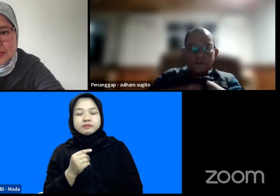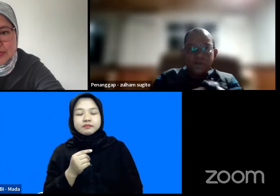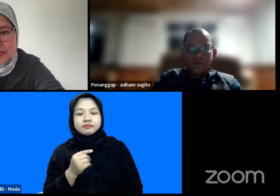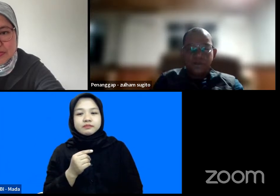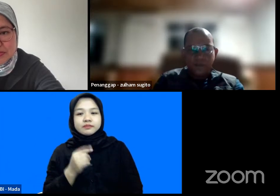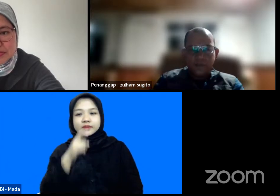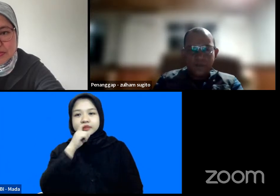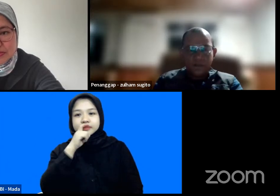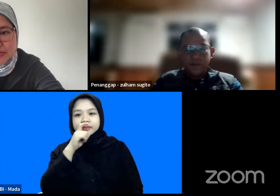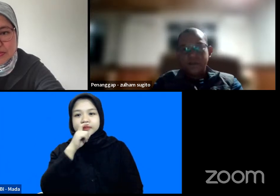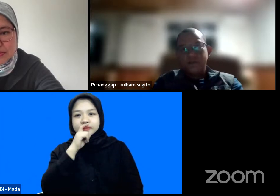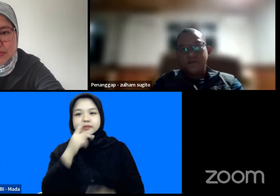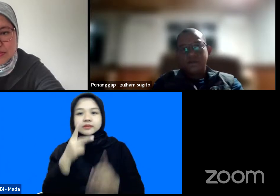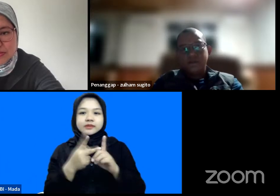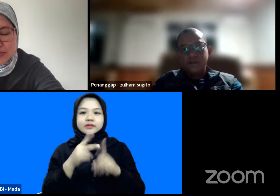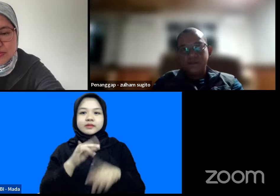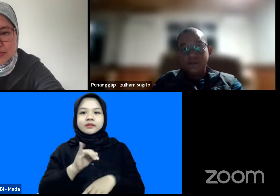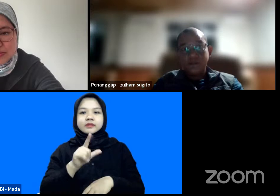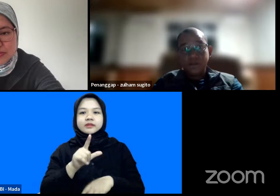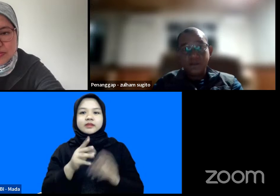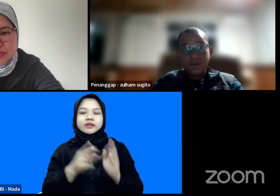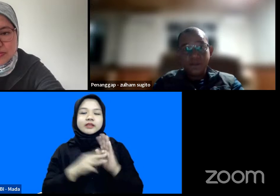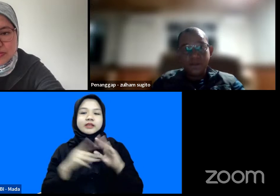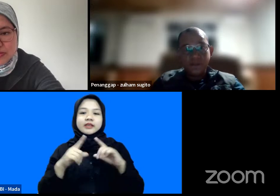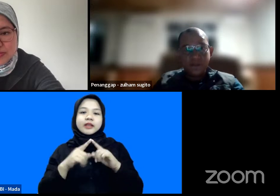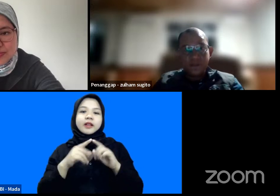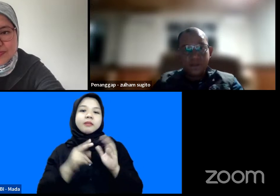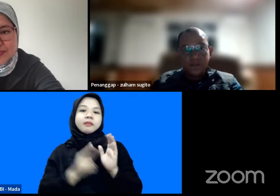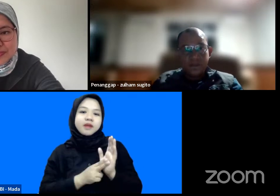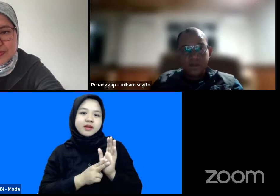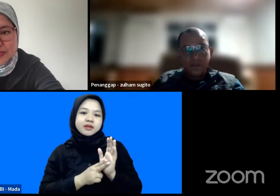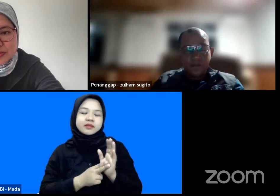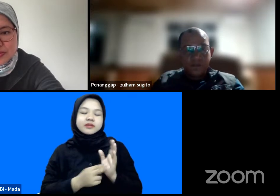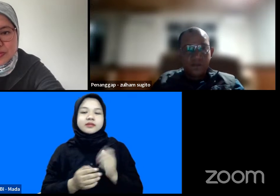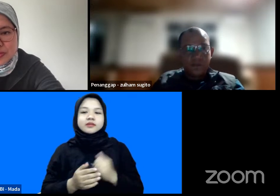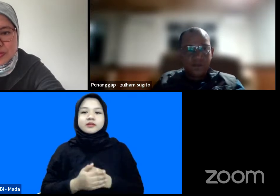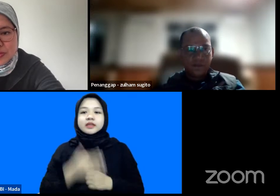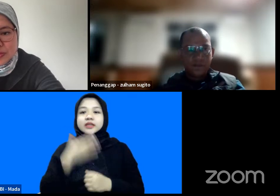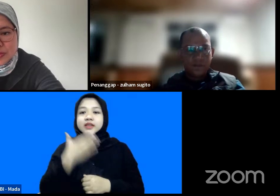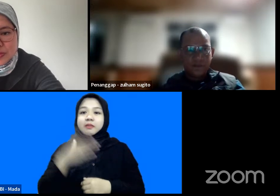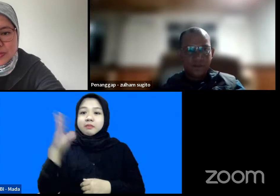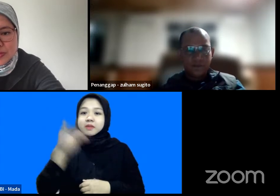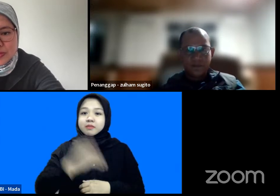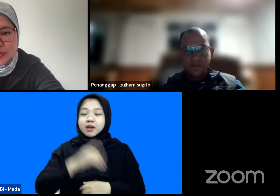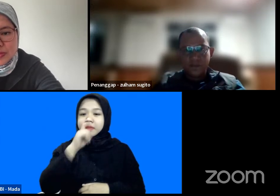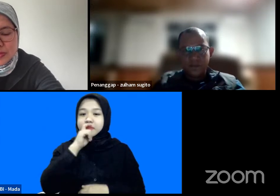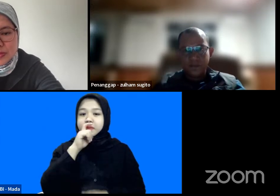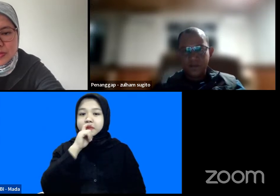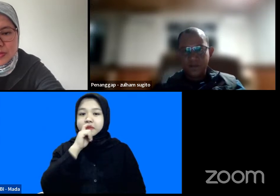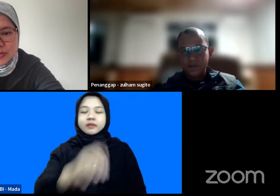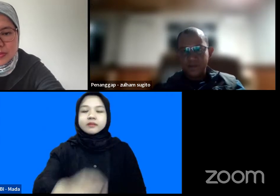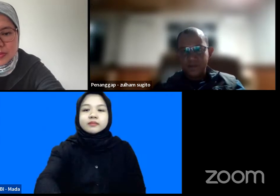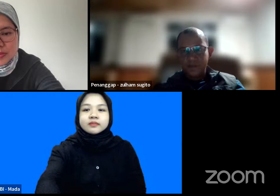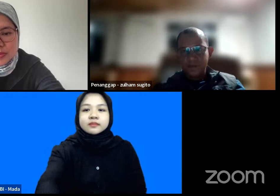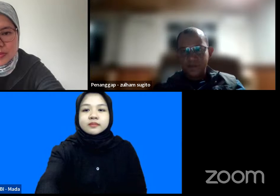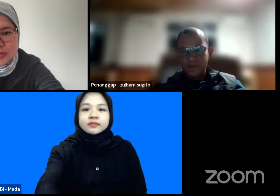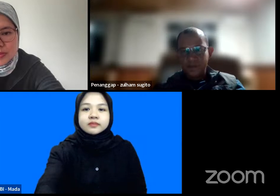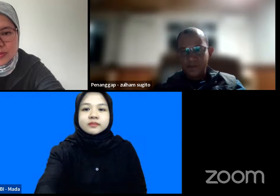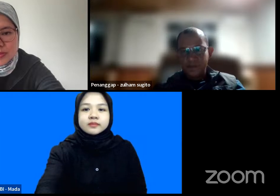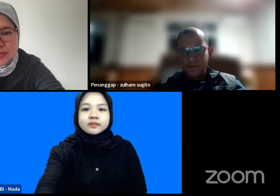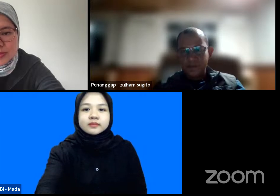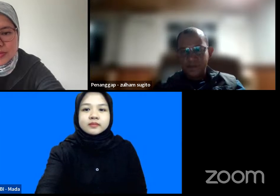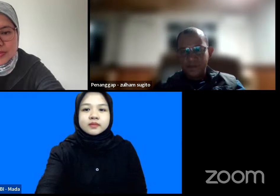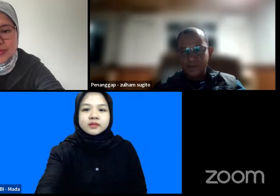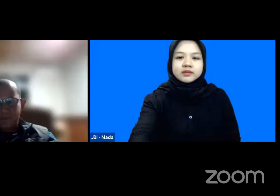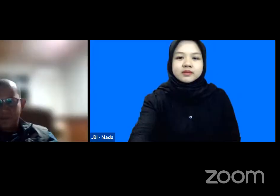Bapak Hilman Rio Aji selamat malam Bapak Hilman malam masih mas belum